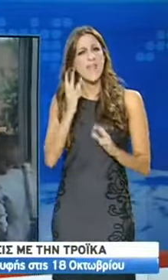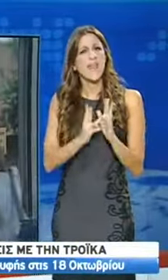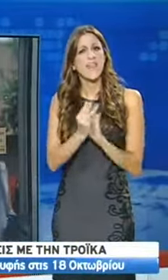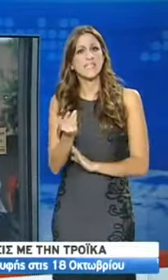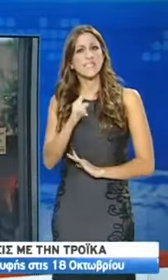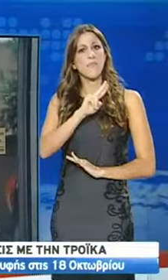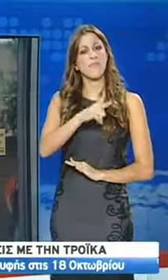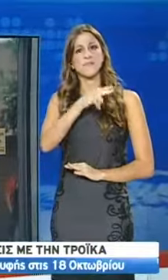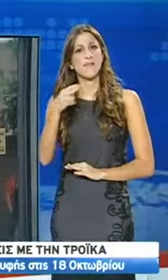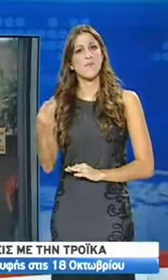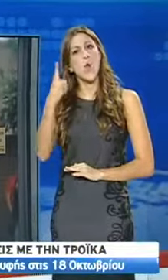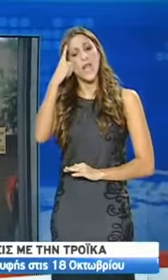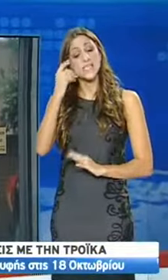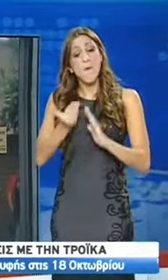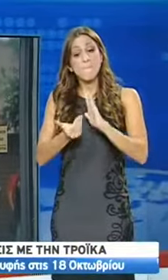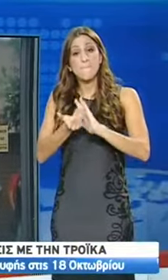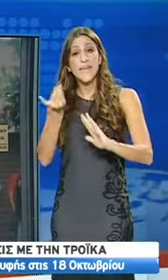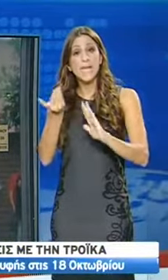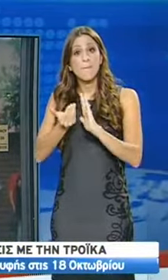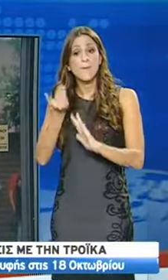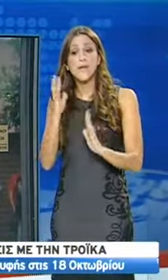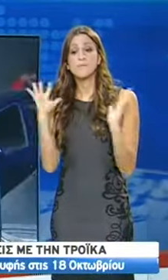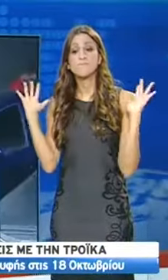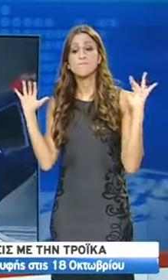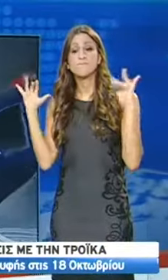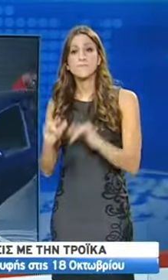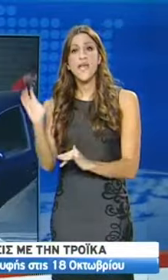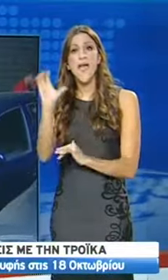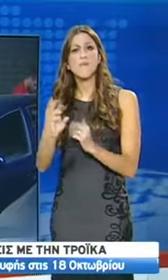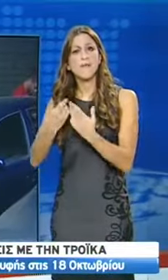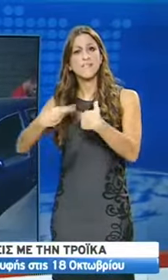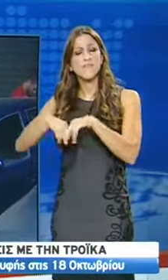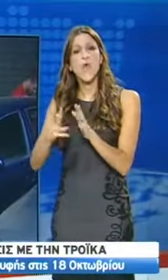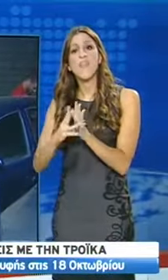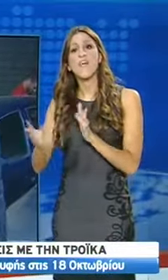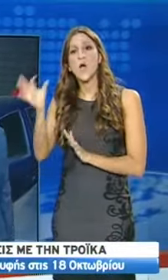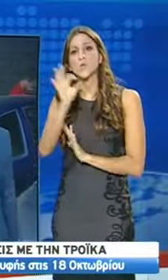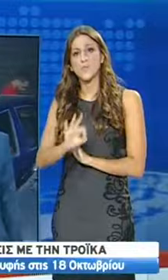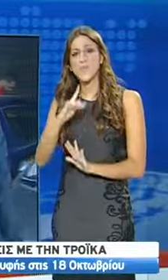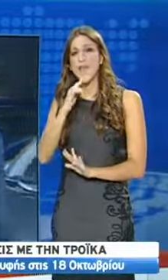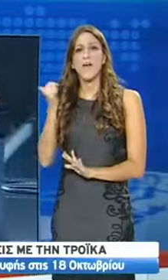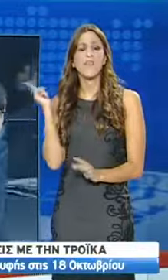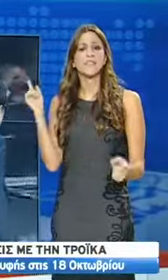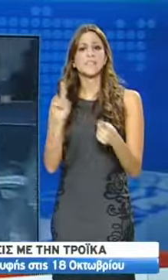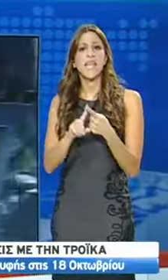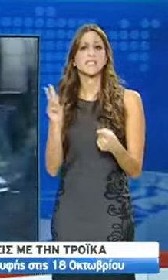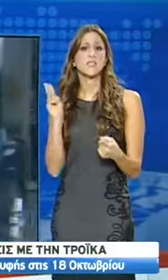έχει οριστικοποιηθεί πριν από τη Σύνοδο Κορυφής στις 18 Οκτωβρίου. Στη χθεσινή συνάντηση η Τρόικα απέρριψε φορολογικά μέτρα, ενώ